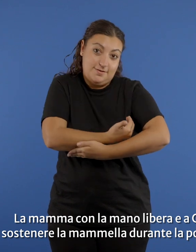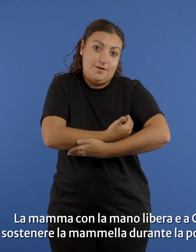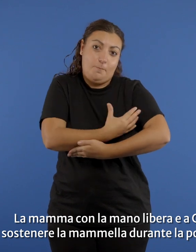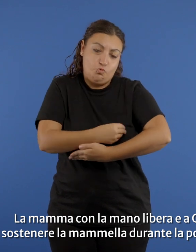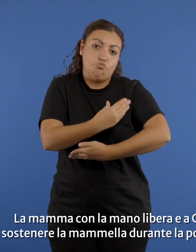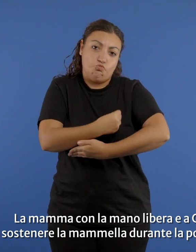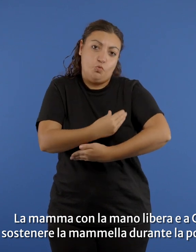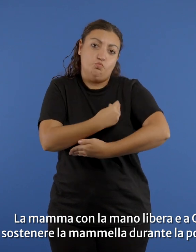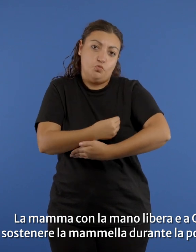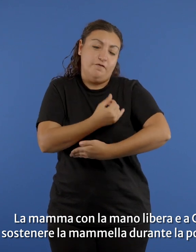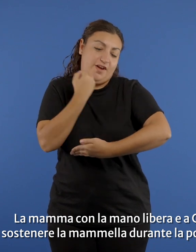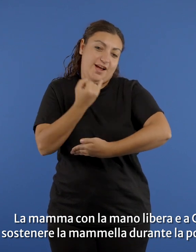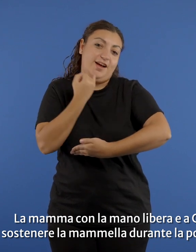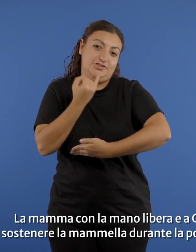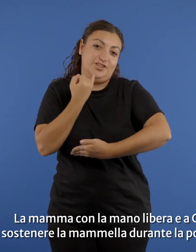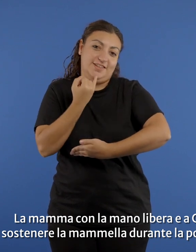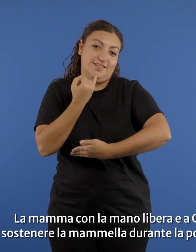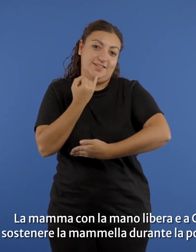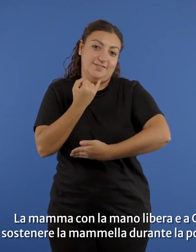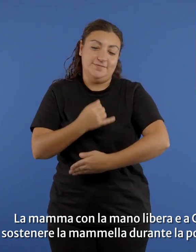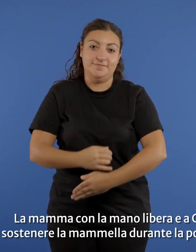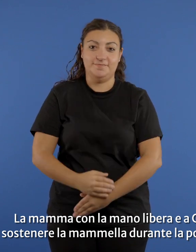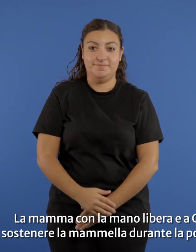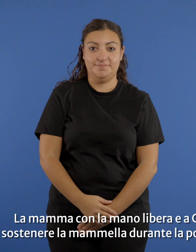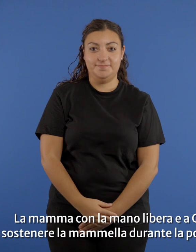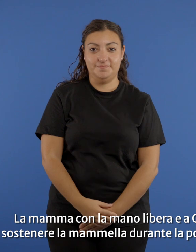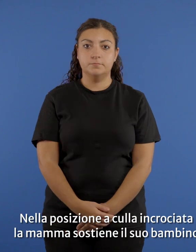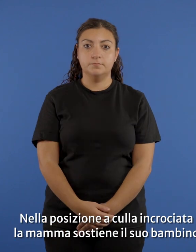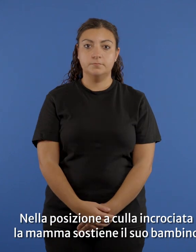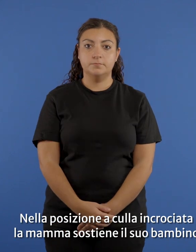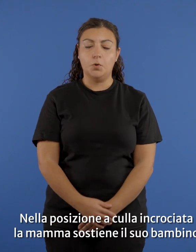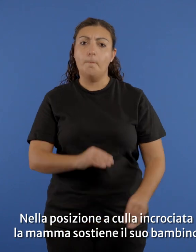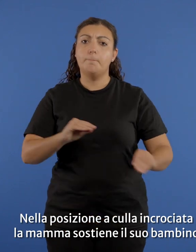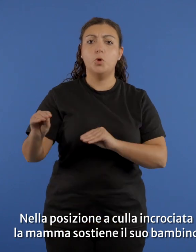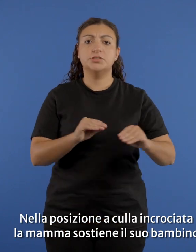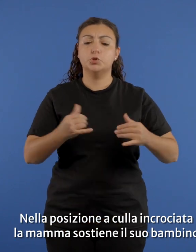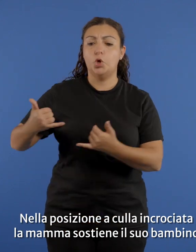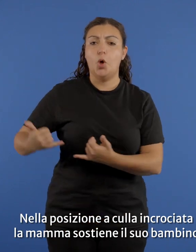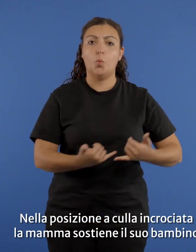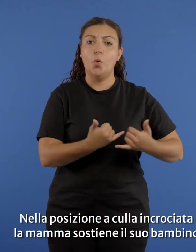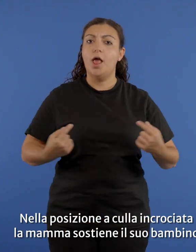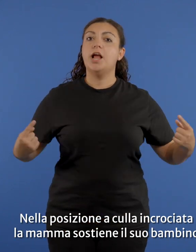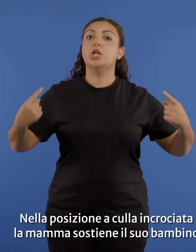sostenere la mammella durante la poppata nella posizione a culla